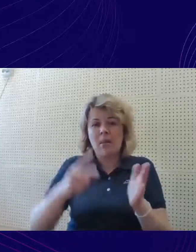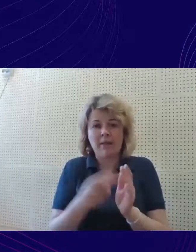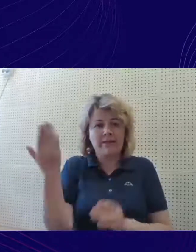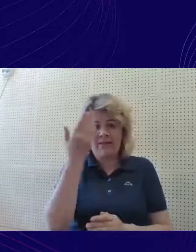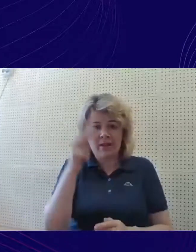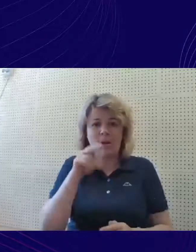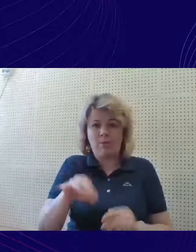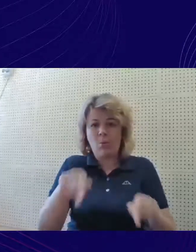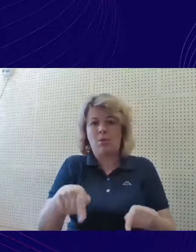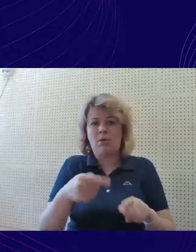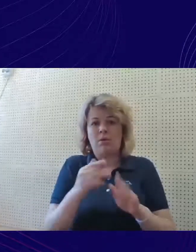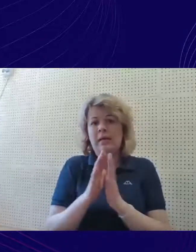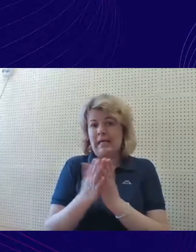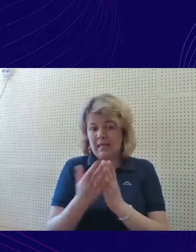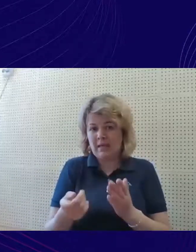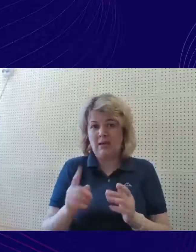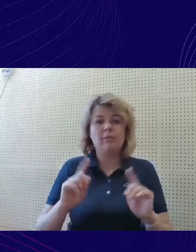в разгаре, а